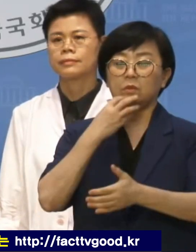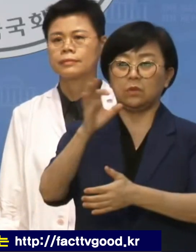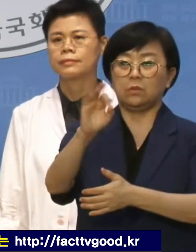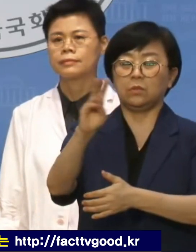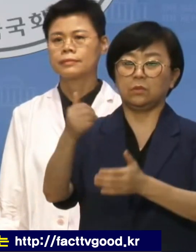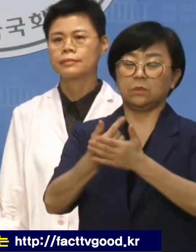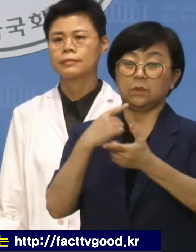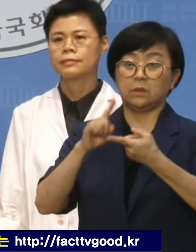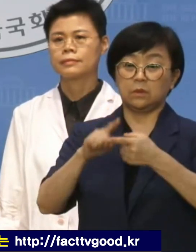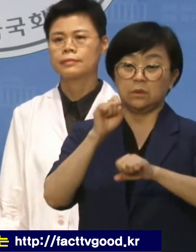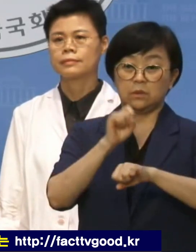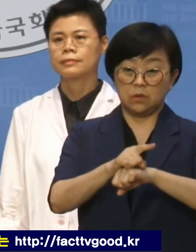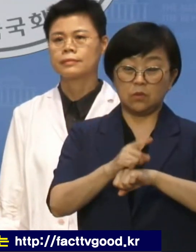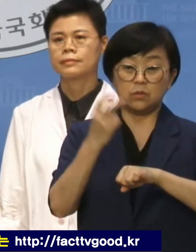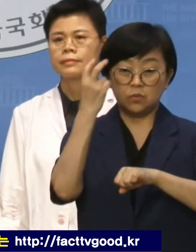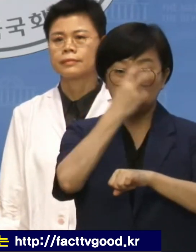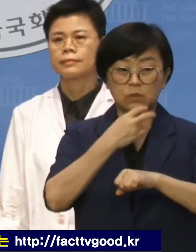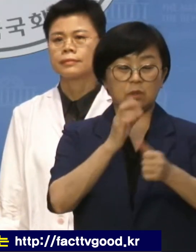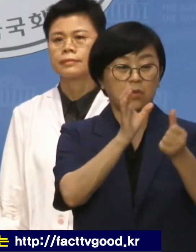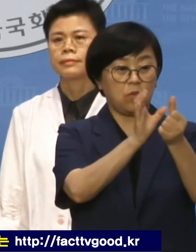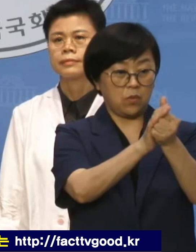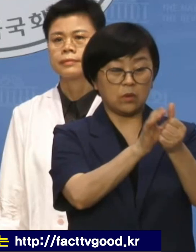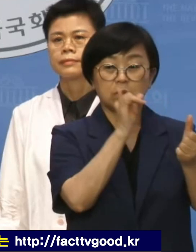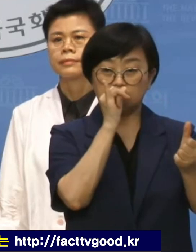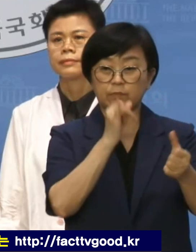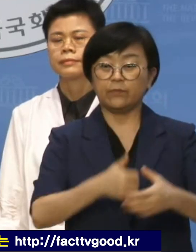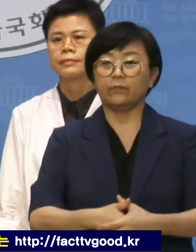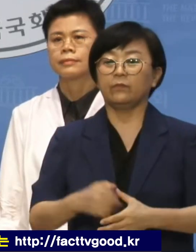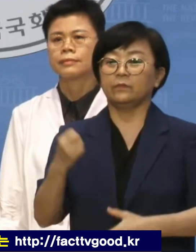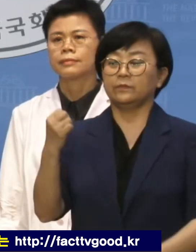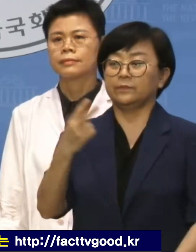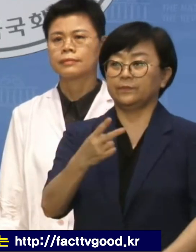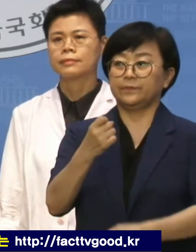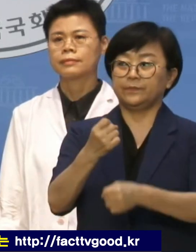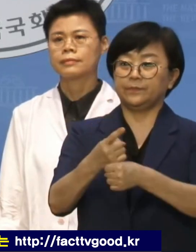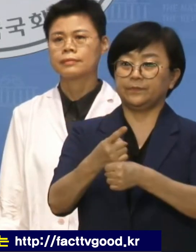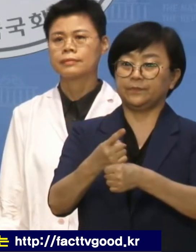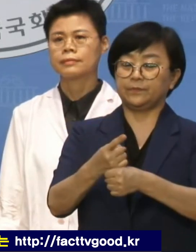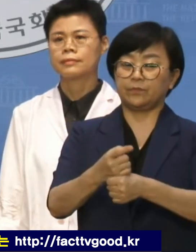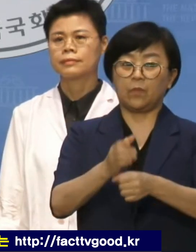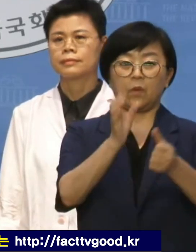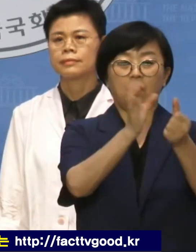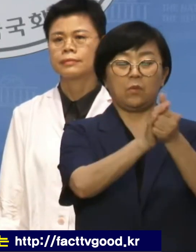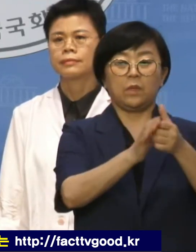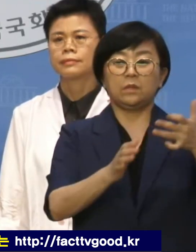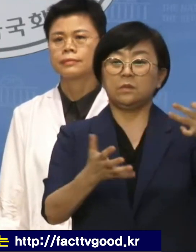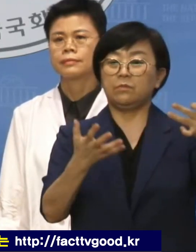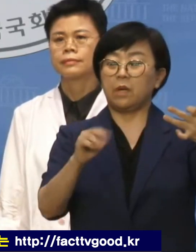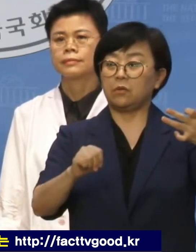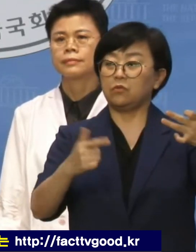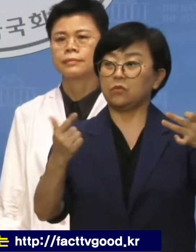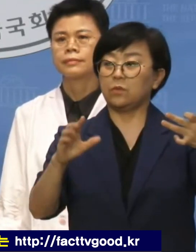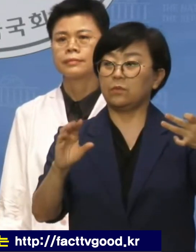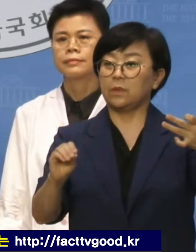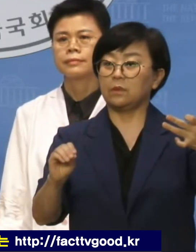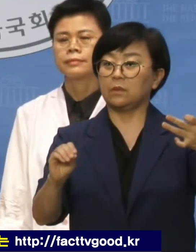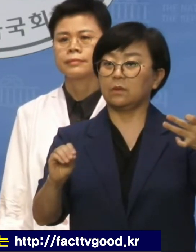타당성 조사 용역이 진행 중이라고 합니다. 그리고 이미 용역비 18억 6천만